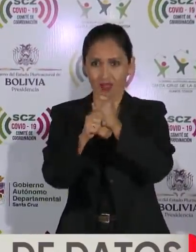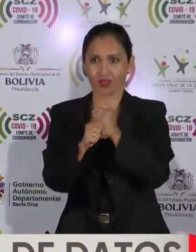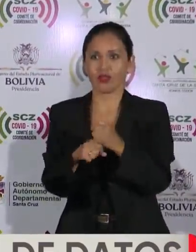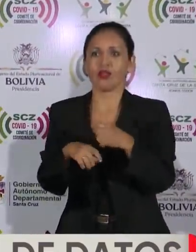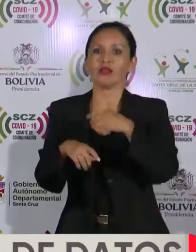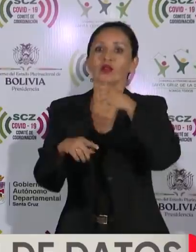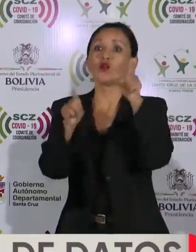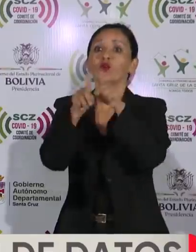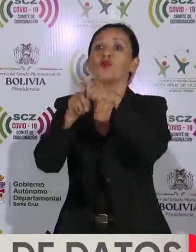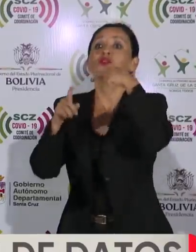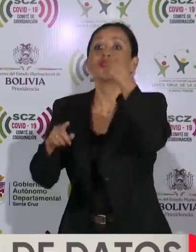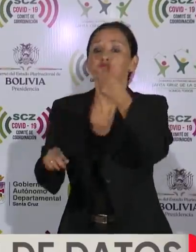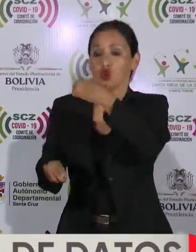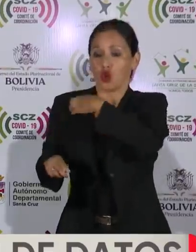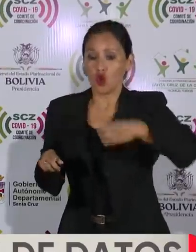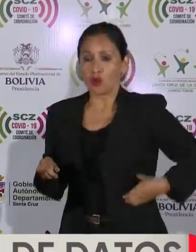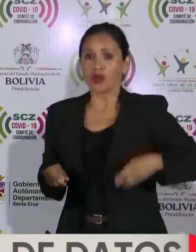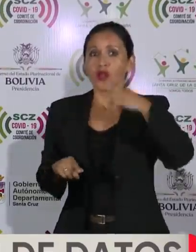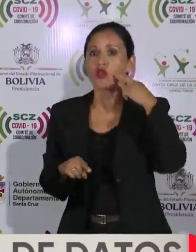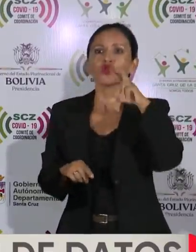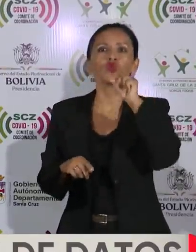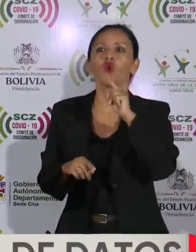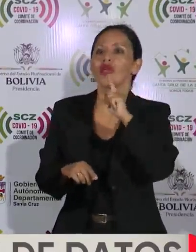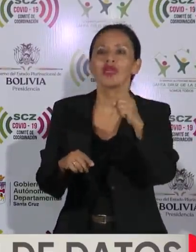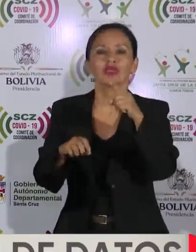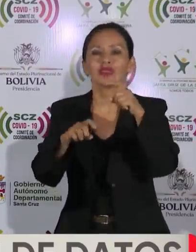el gobernador, no es tiempo de aflojar.